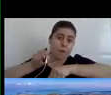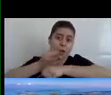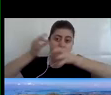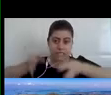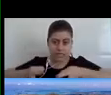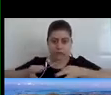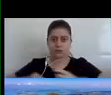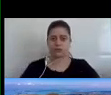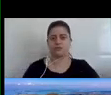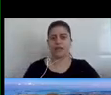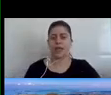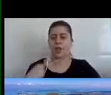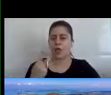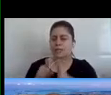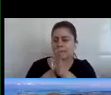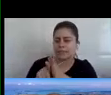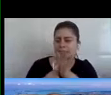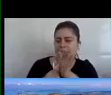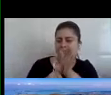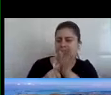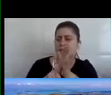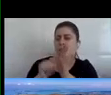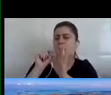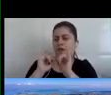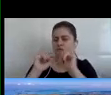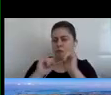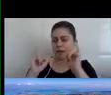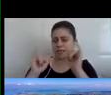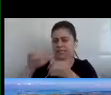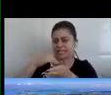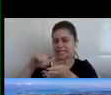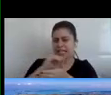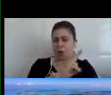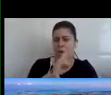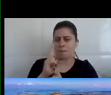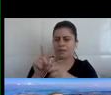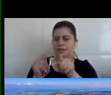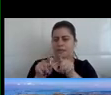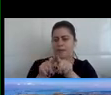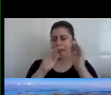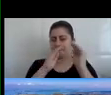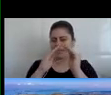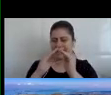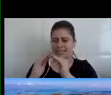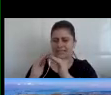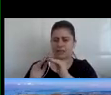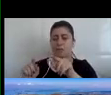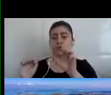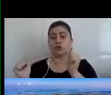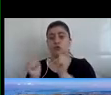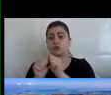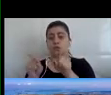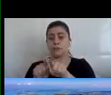pegar os dados da Secretaria de Desenvolvimento Urbano e Habitação com os dados do INCRA. Por quê? Porque o INCRA